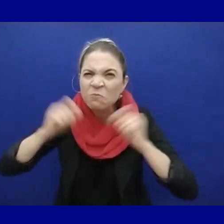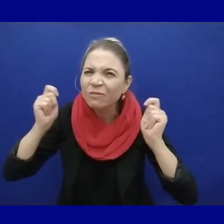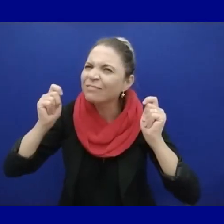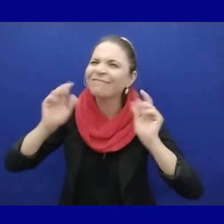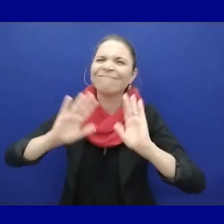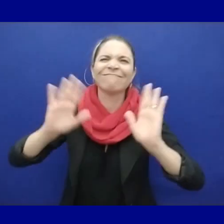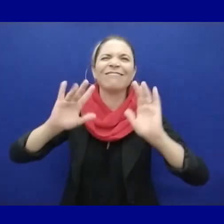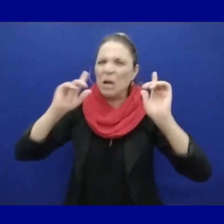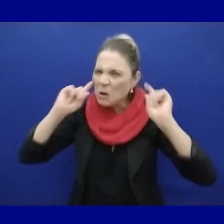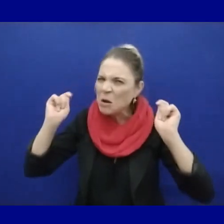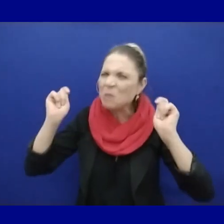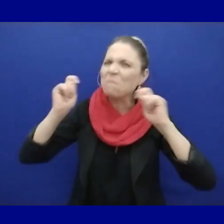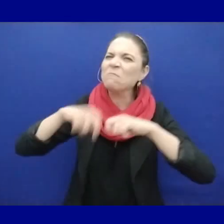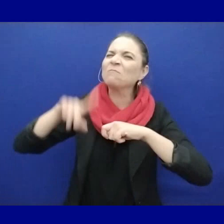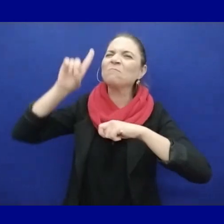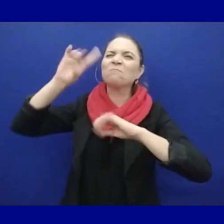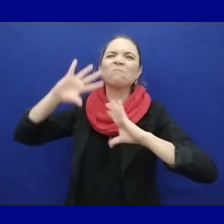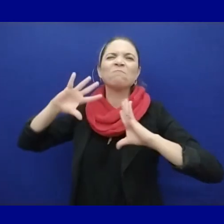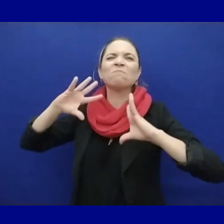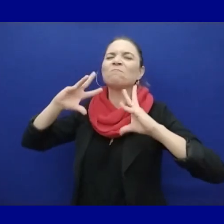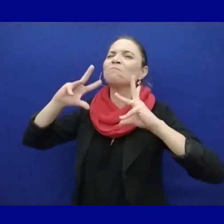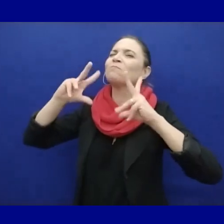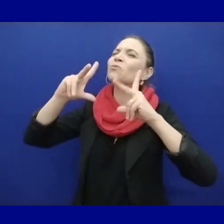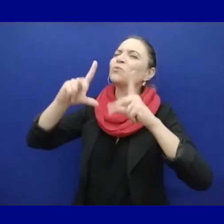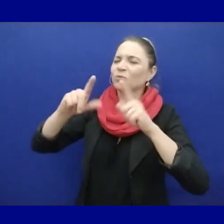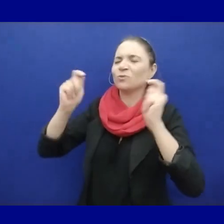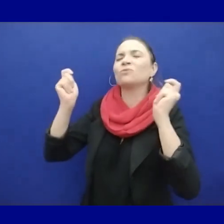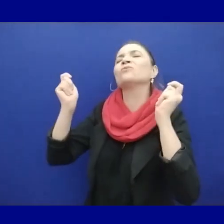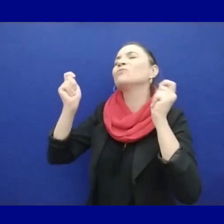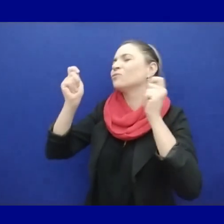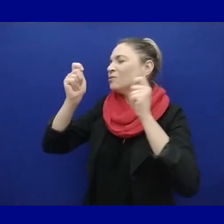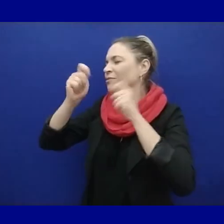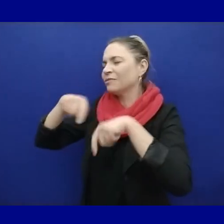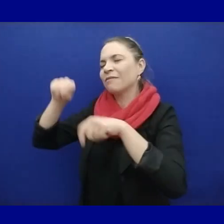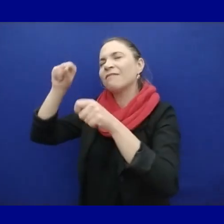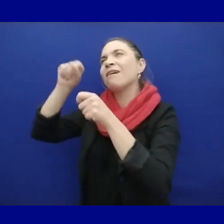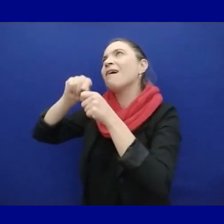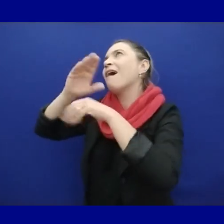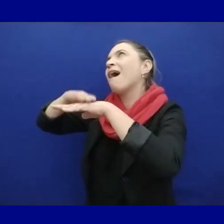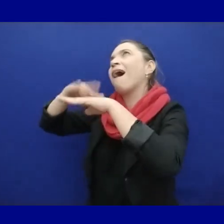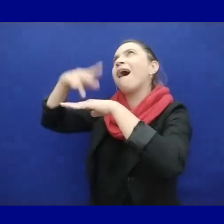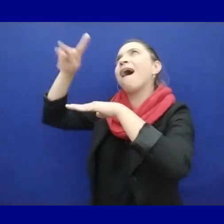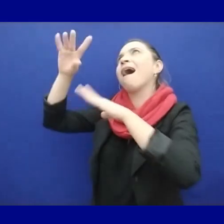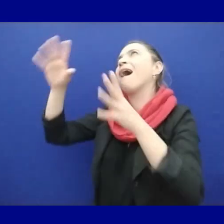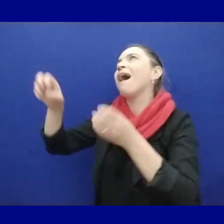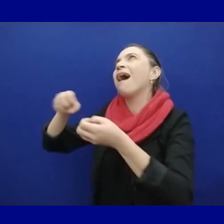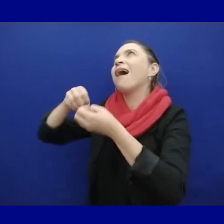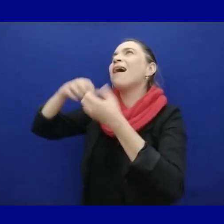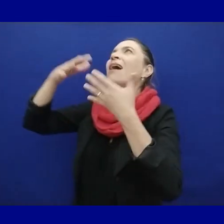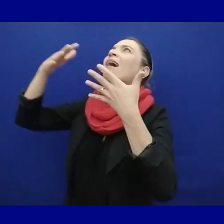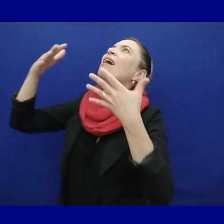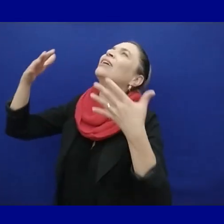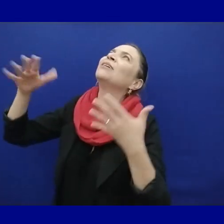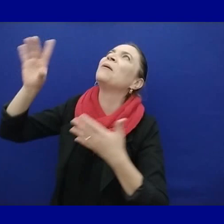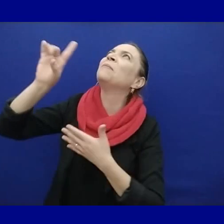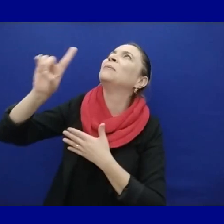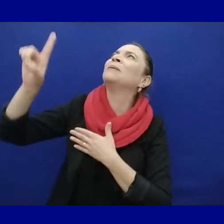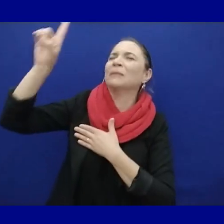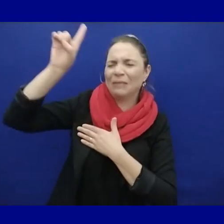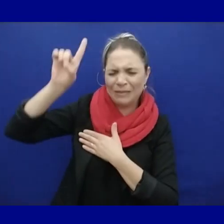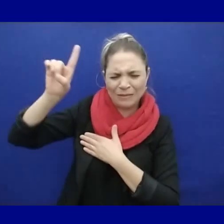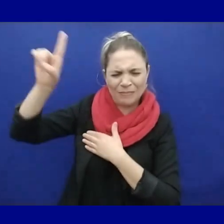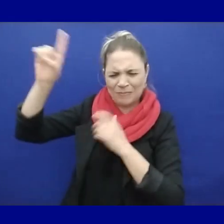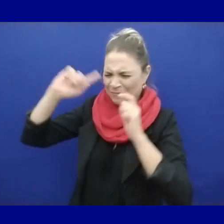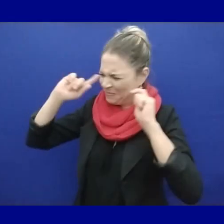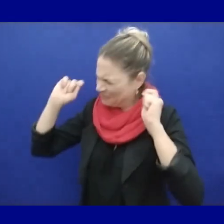tudo pode fazer. Deus tudo Sim, pode fazer. Deus